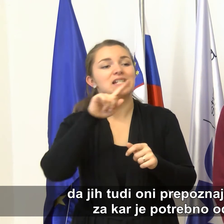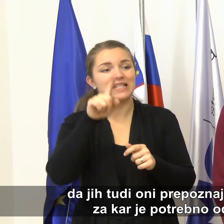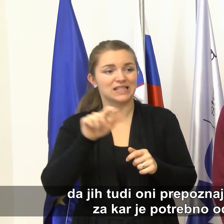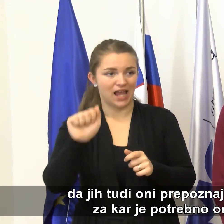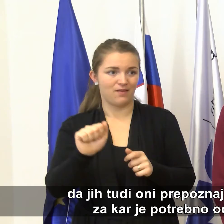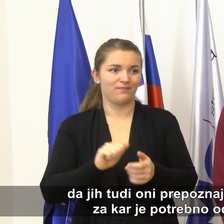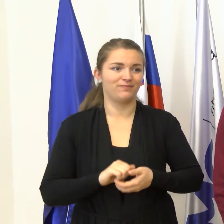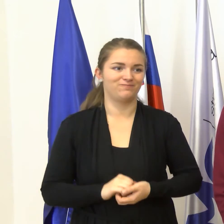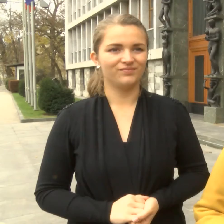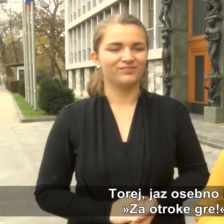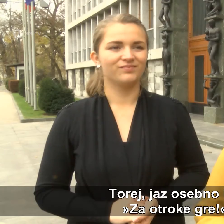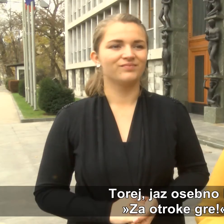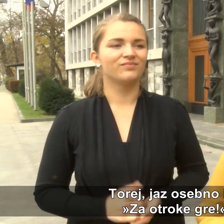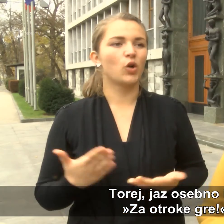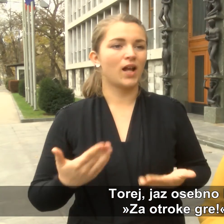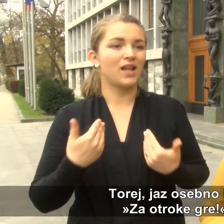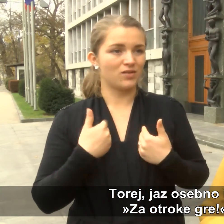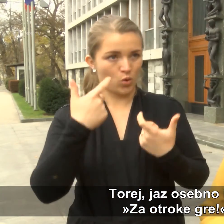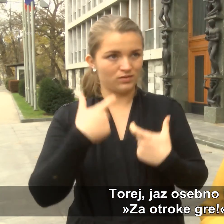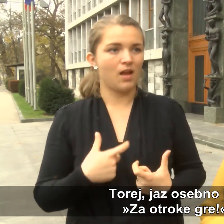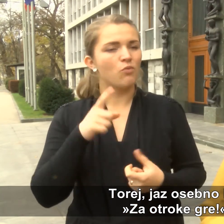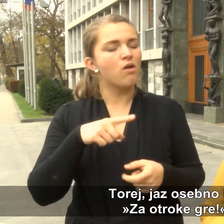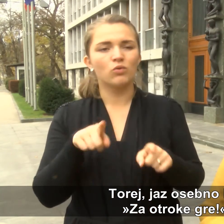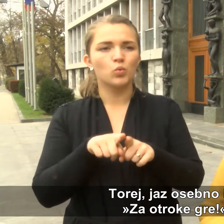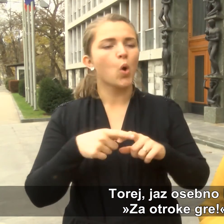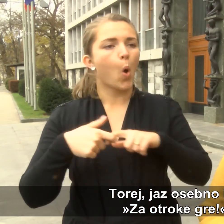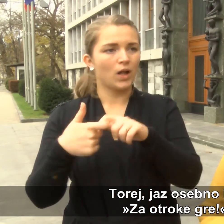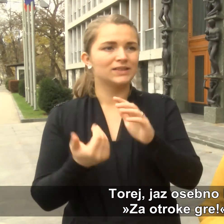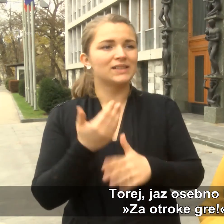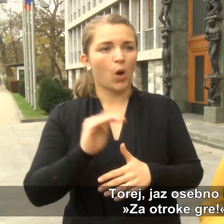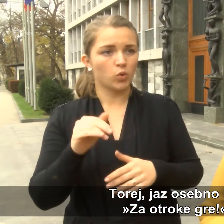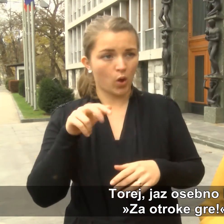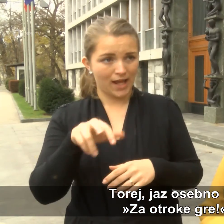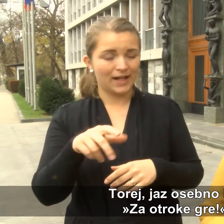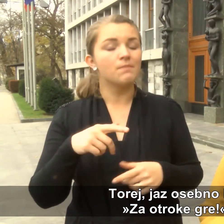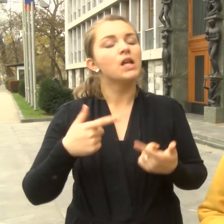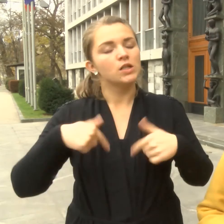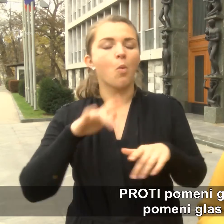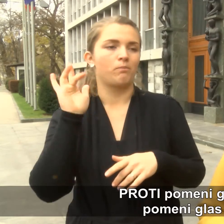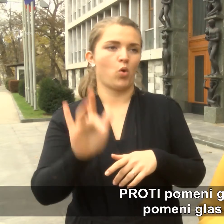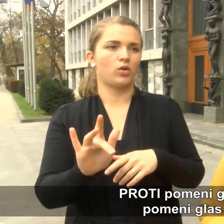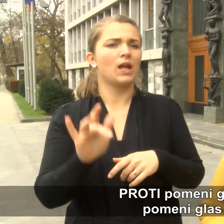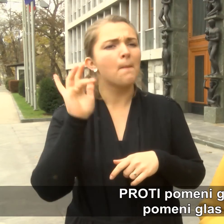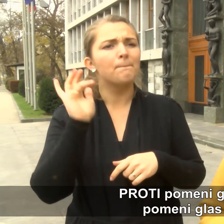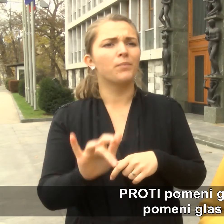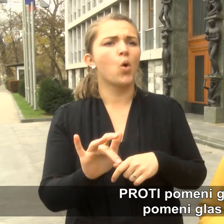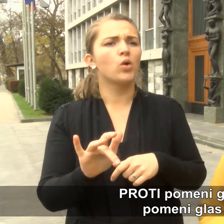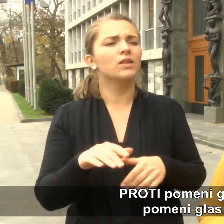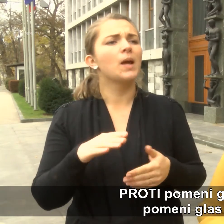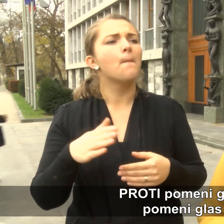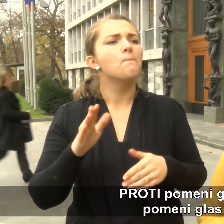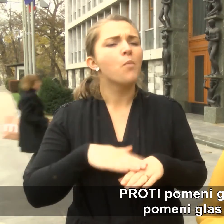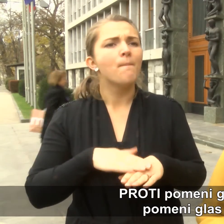Torej, jaz osebno in tudi koalicija za otroke gre, smo proti. Proti pomeni glas za